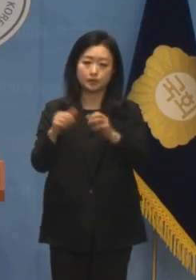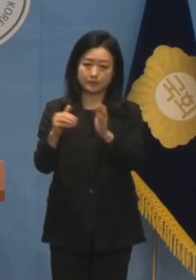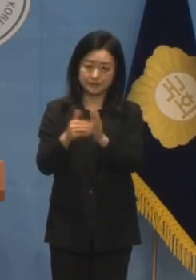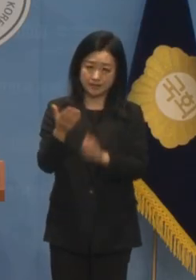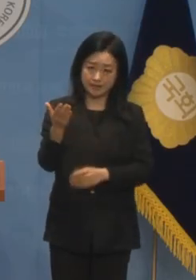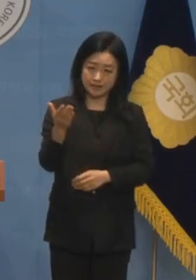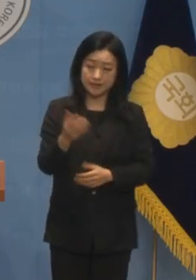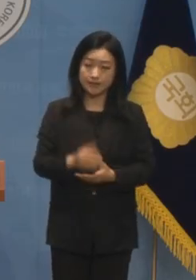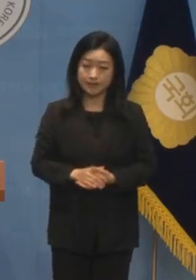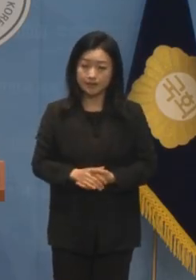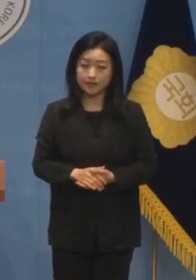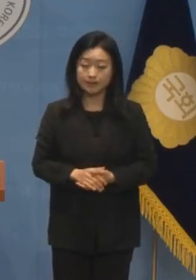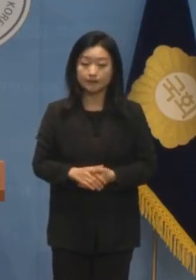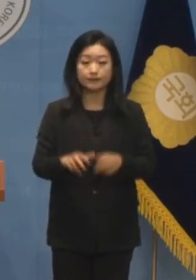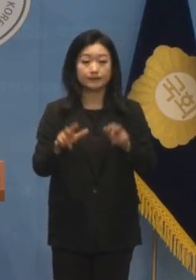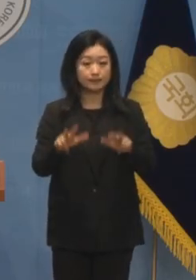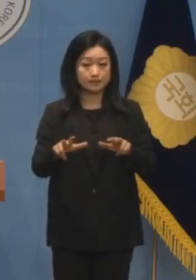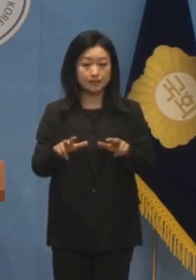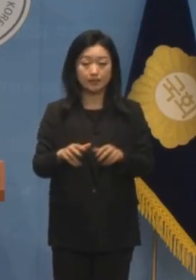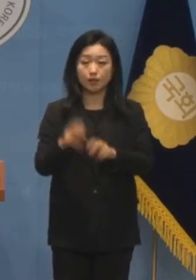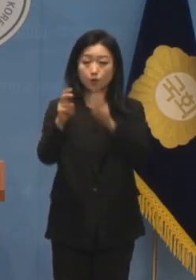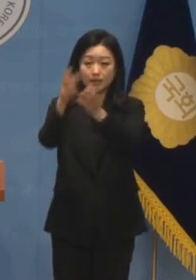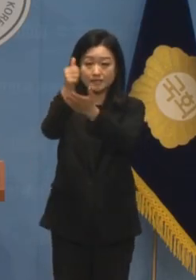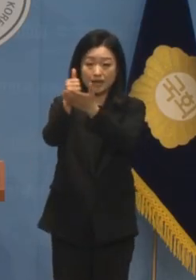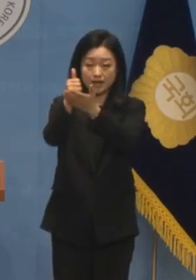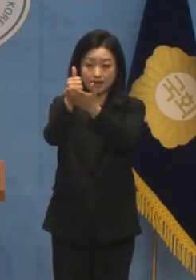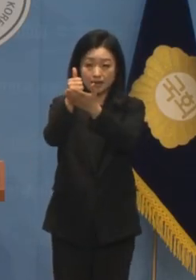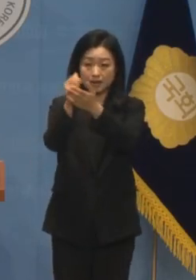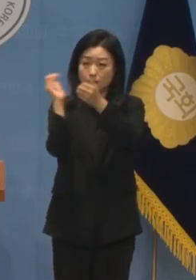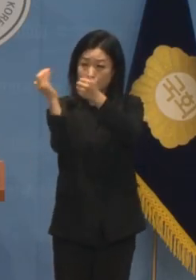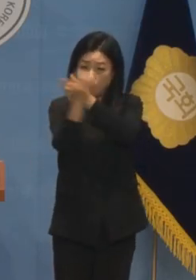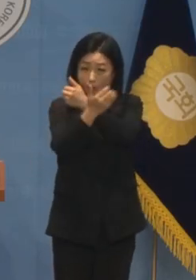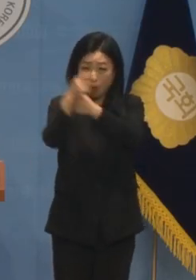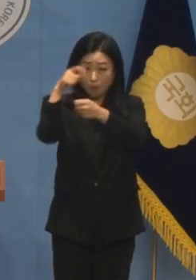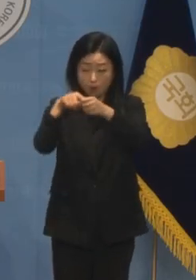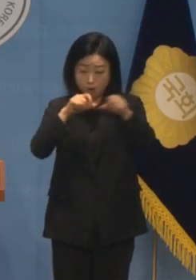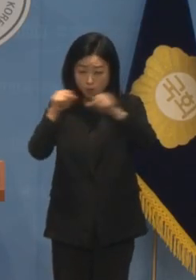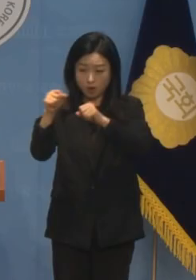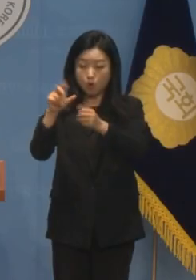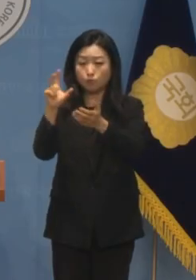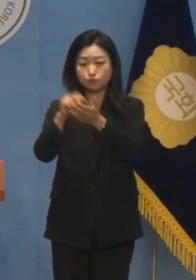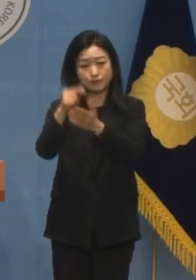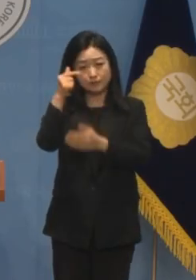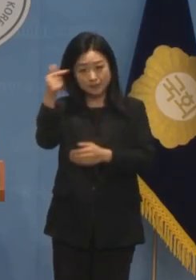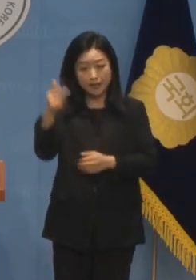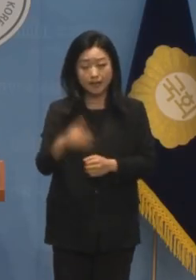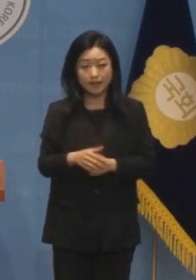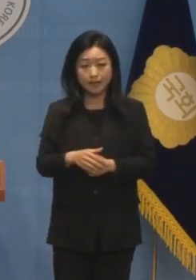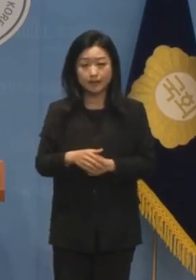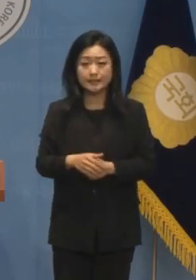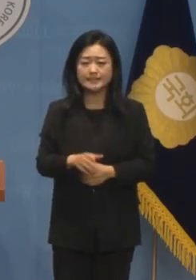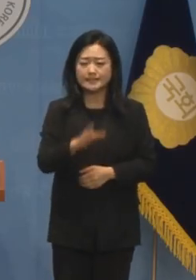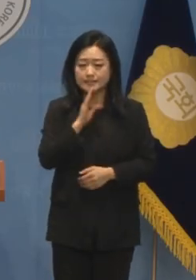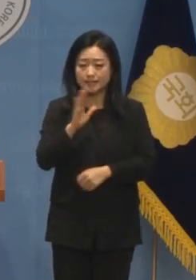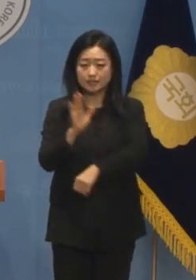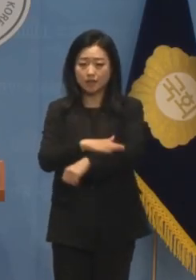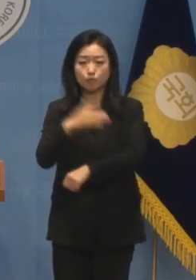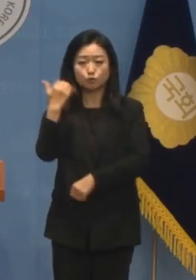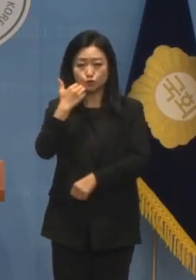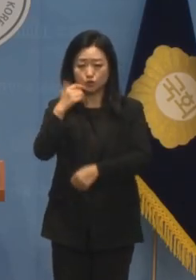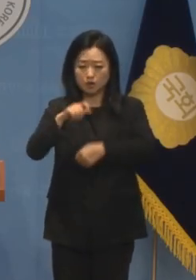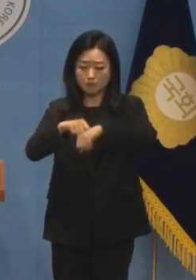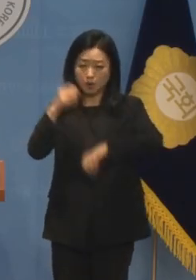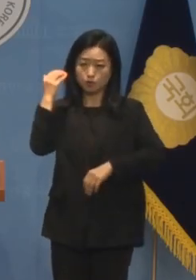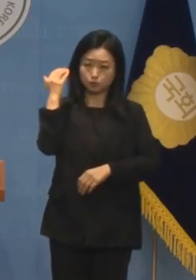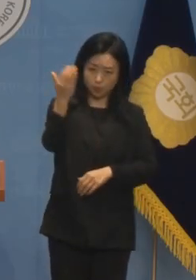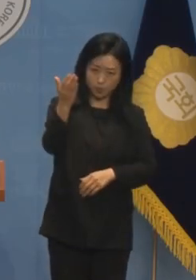동원했습니다. 이제는 허영인 회장 지키기에 나서고 있습니다. 반드시 진짜 책임자가 처벌받아야